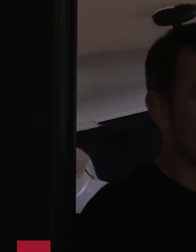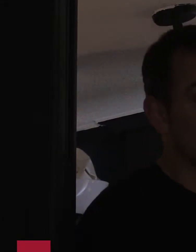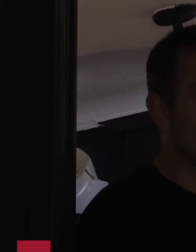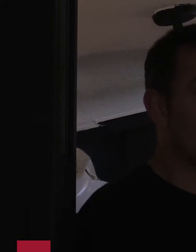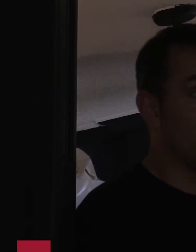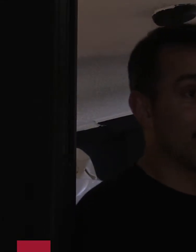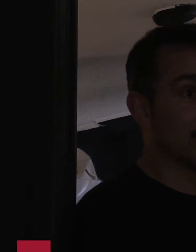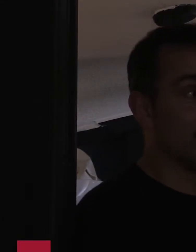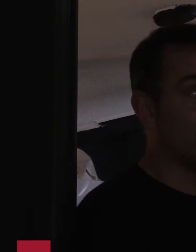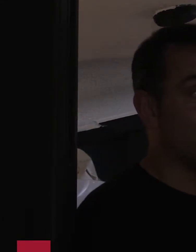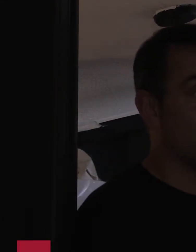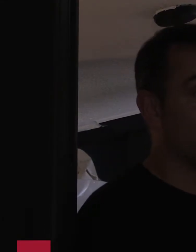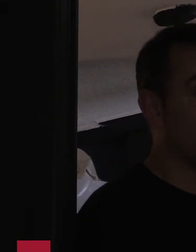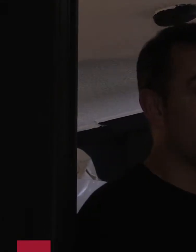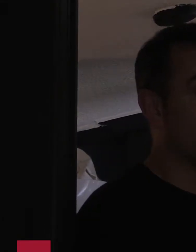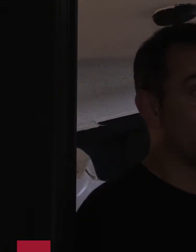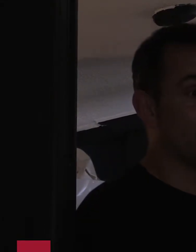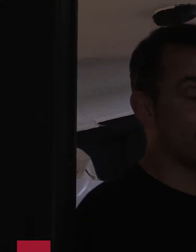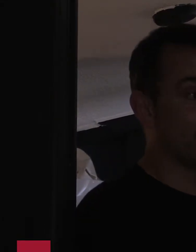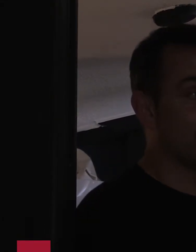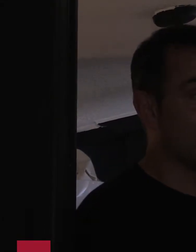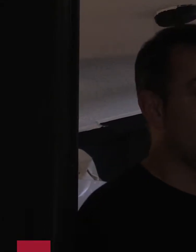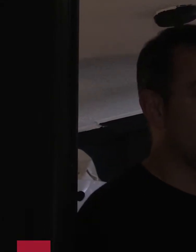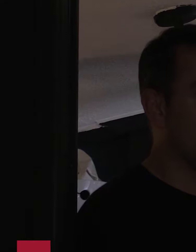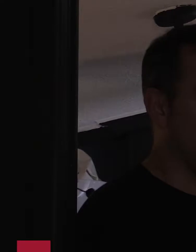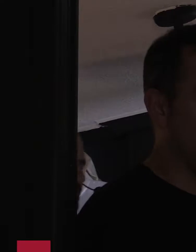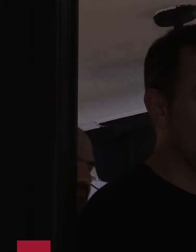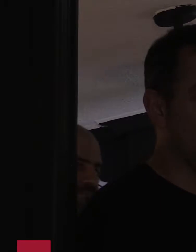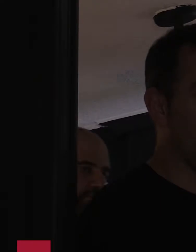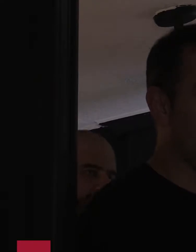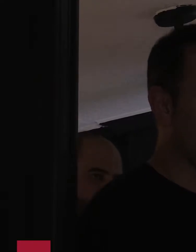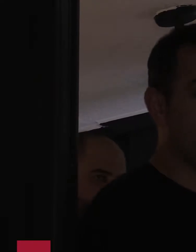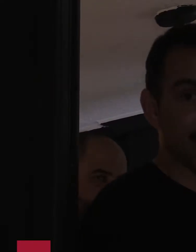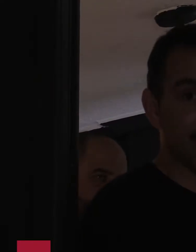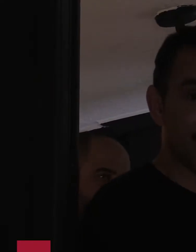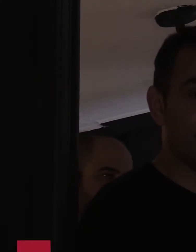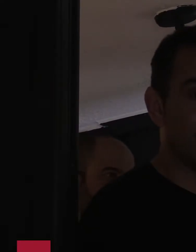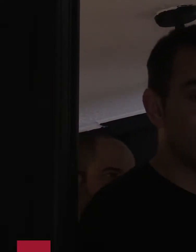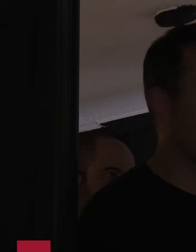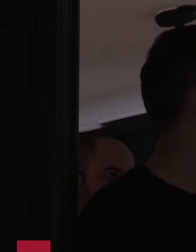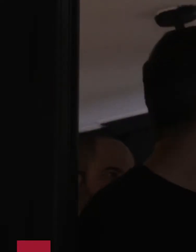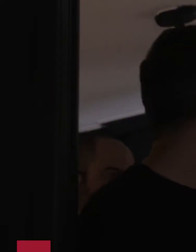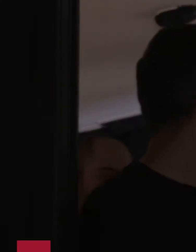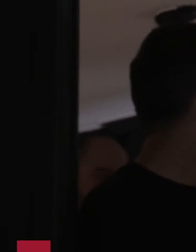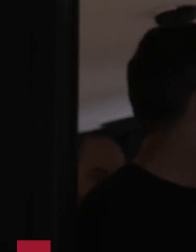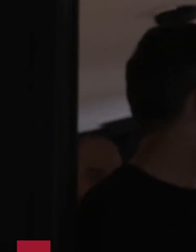esta, por supuesto, por haber estado acompañándonos estos tres días de frenesí científico,